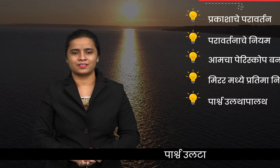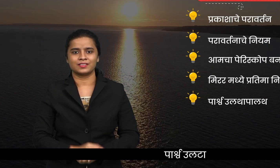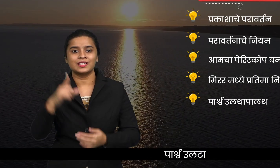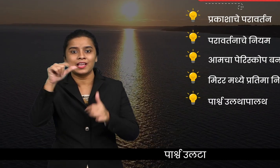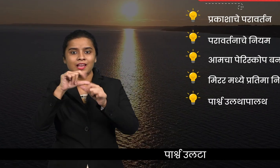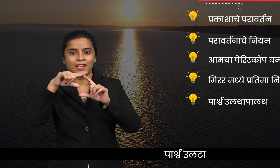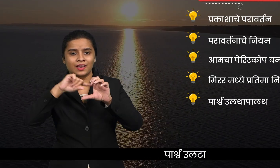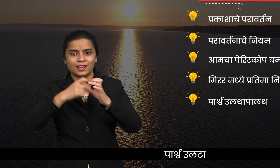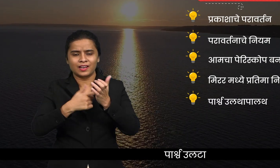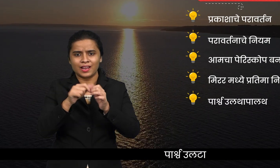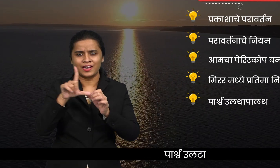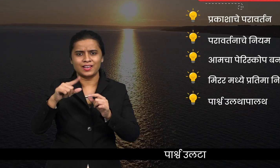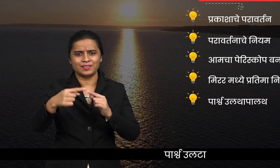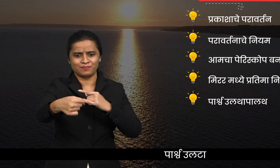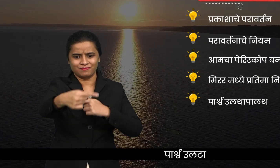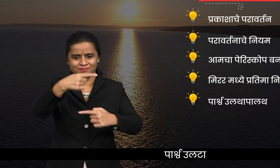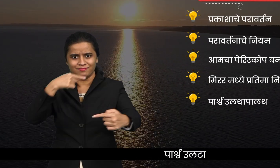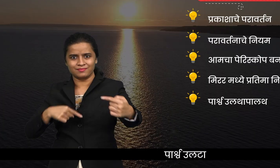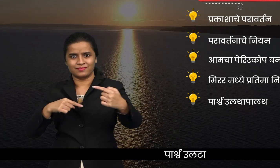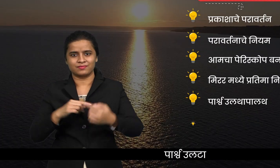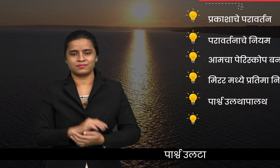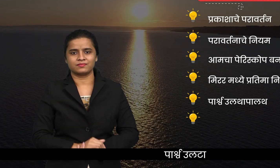पार्श्व उलटा,